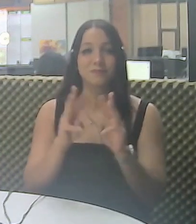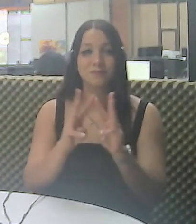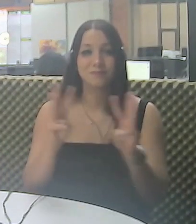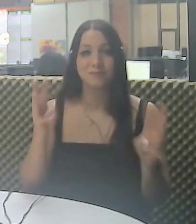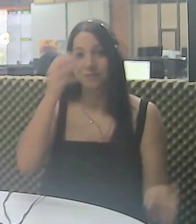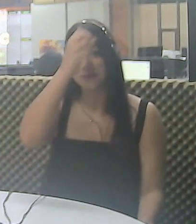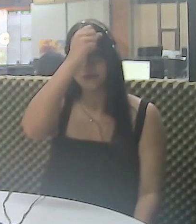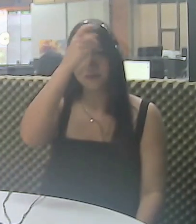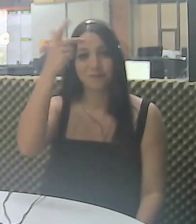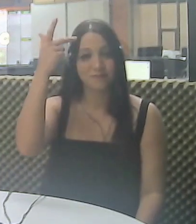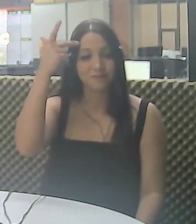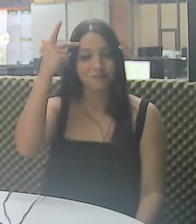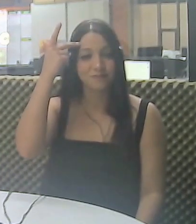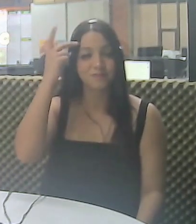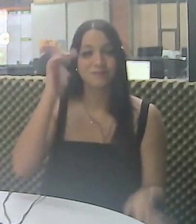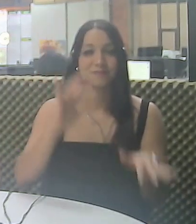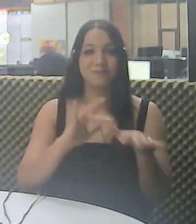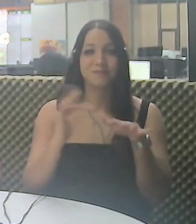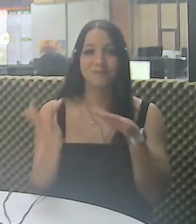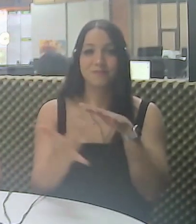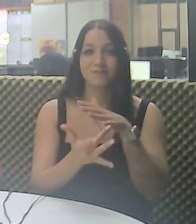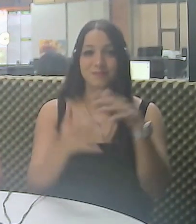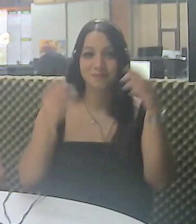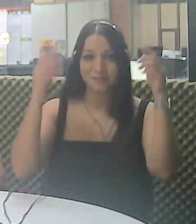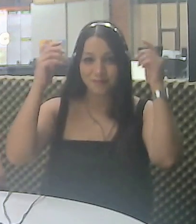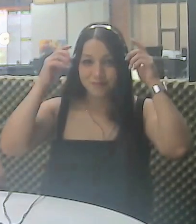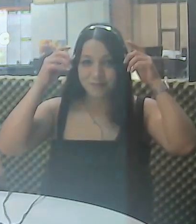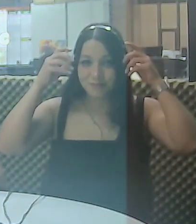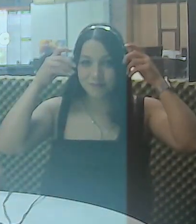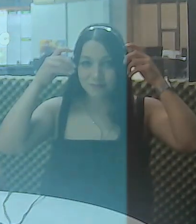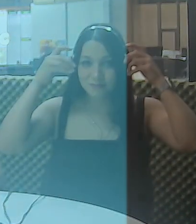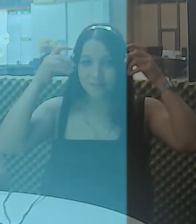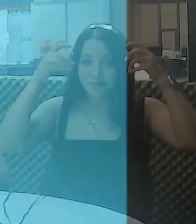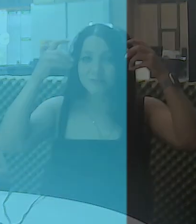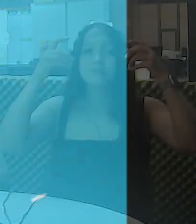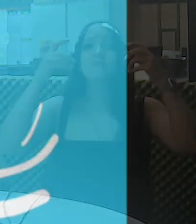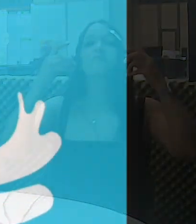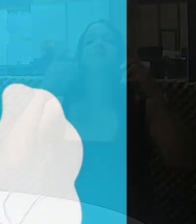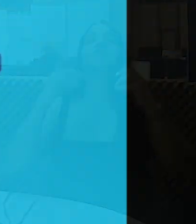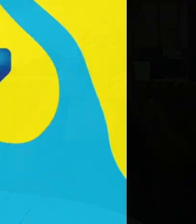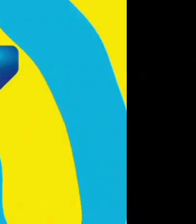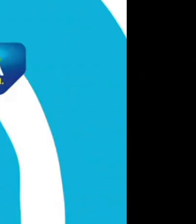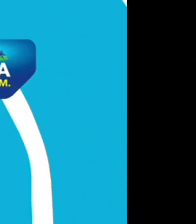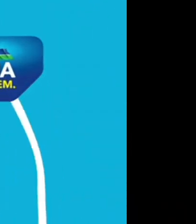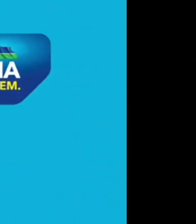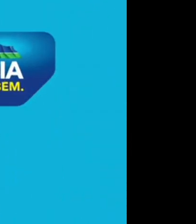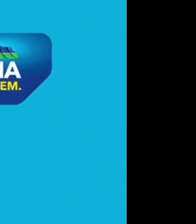Continue conosco no portal da Prefeitura e nas redes sociais.